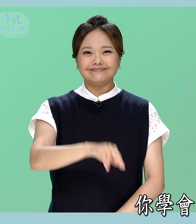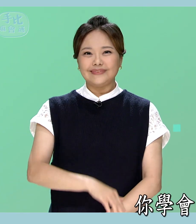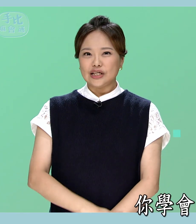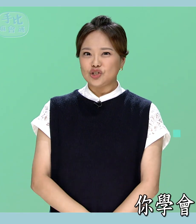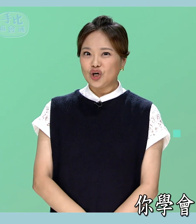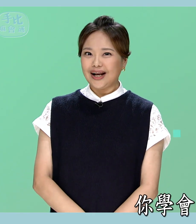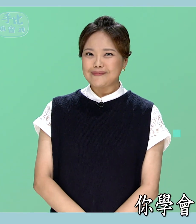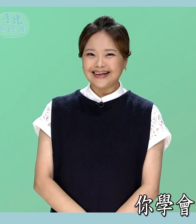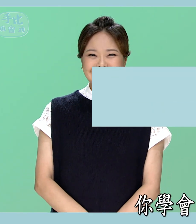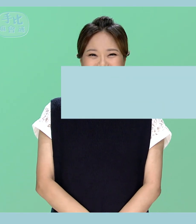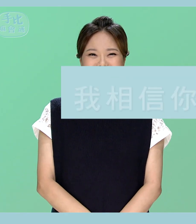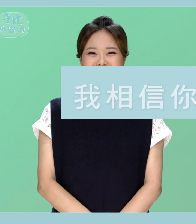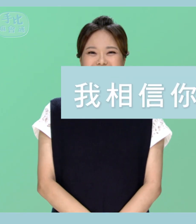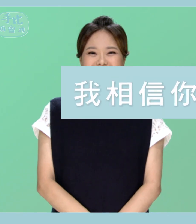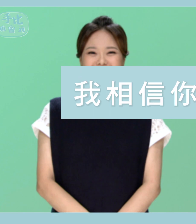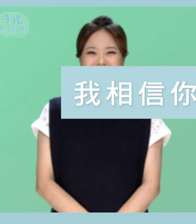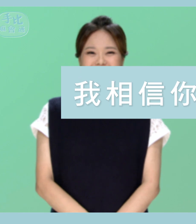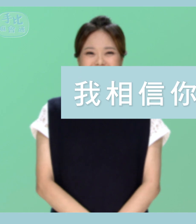你学会了吗？